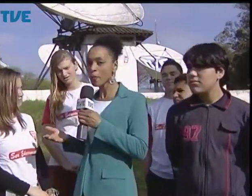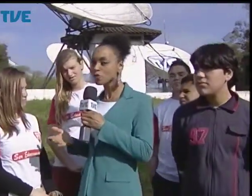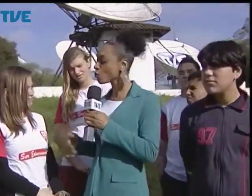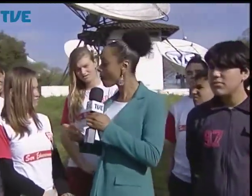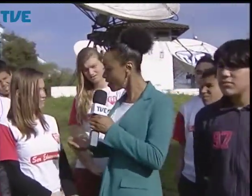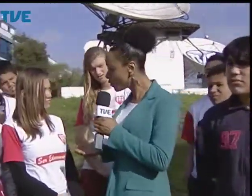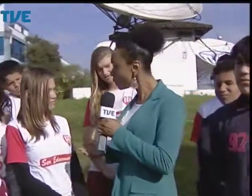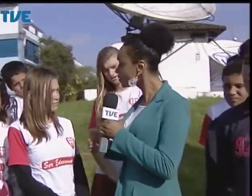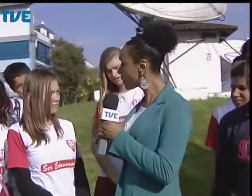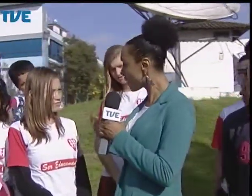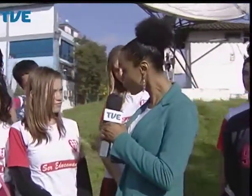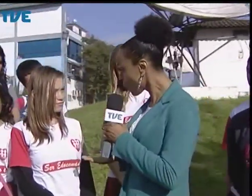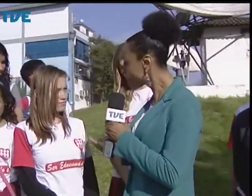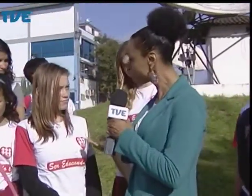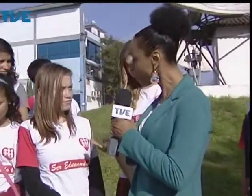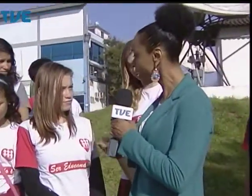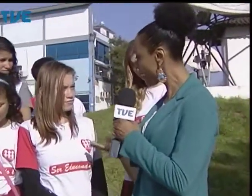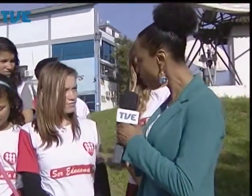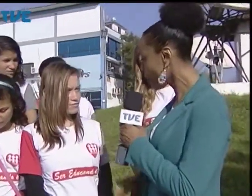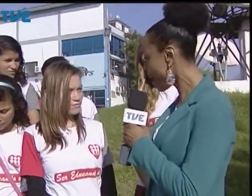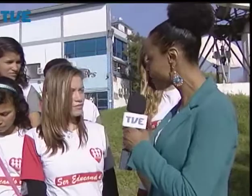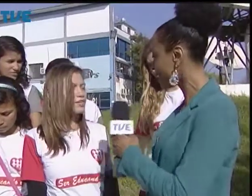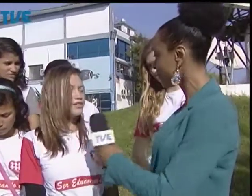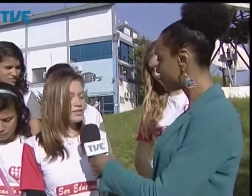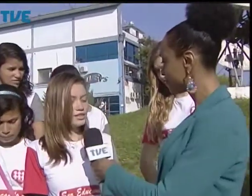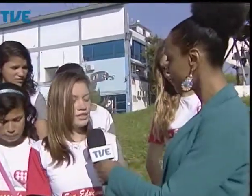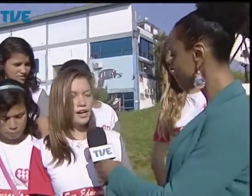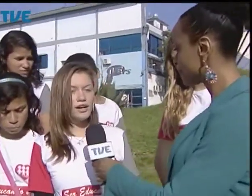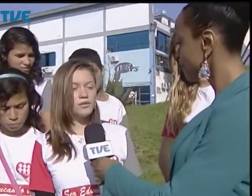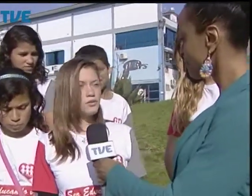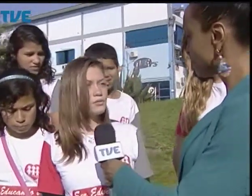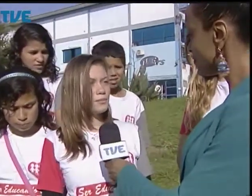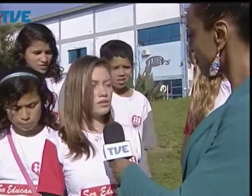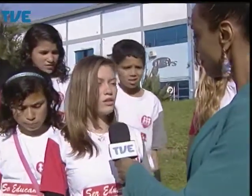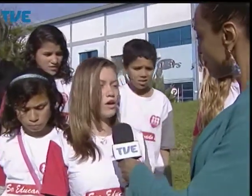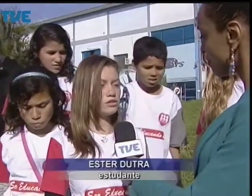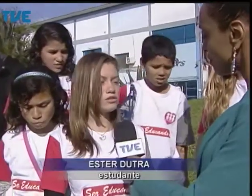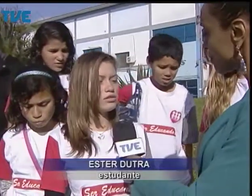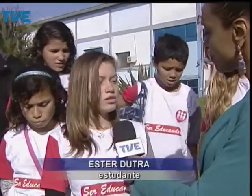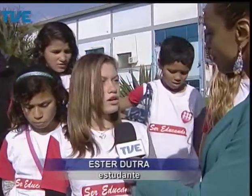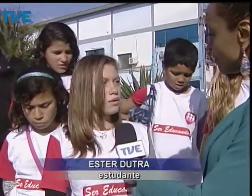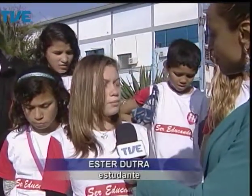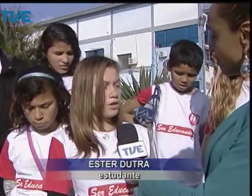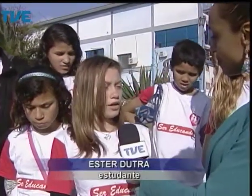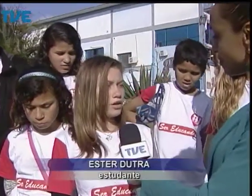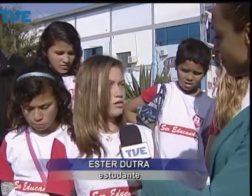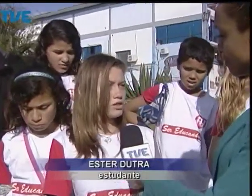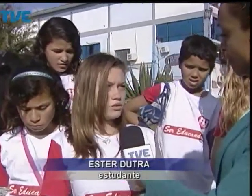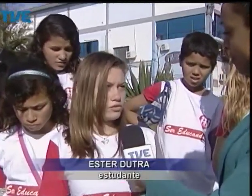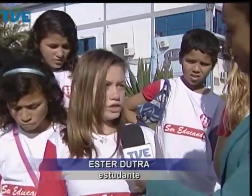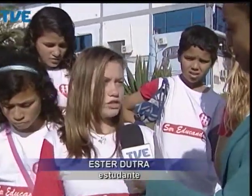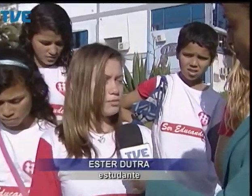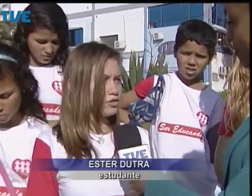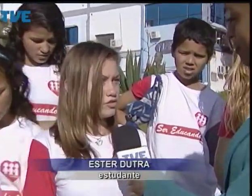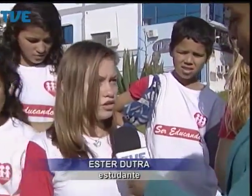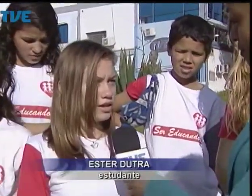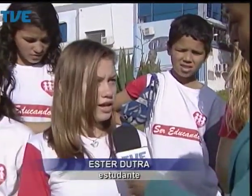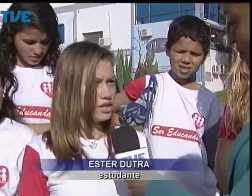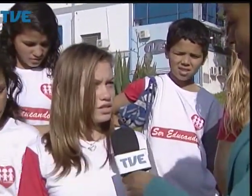de um amigo que passou por esse problema, é ou não é, Esther? Sim, um amigo nosso morreu sendo vítima de